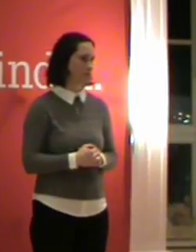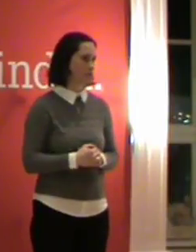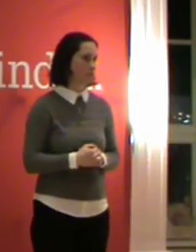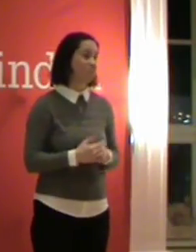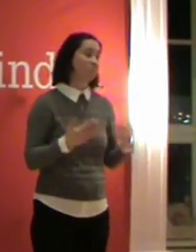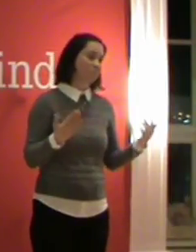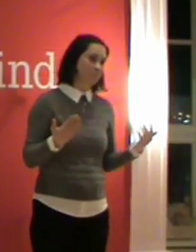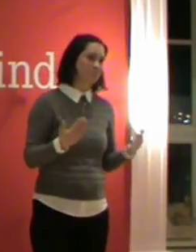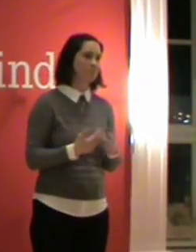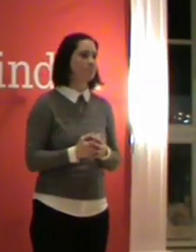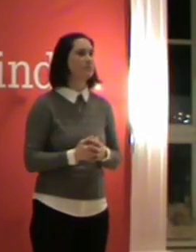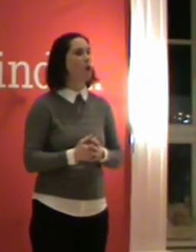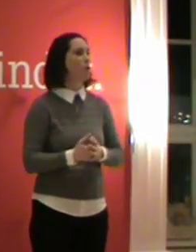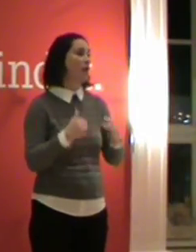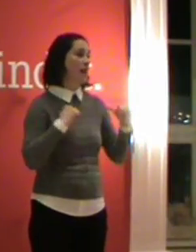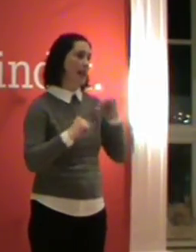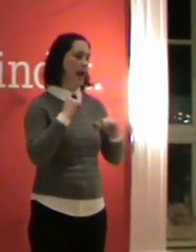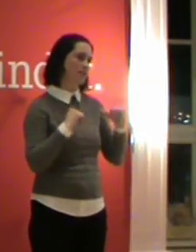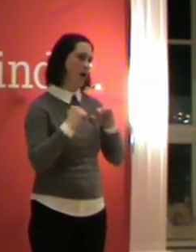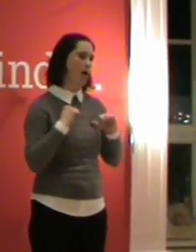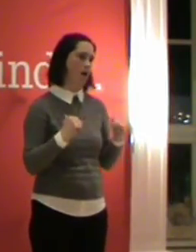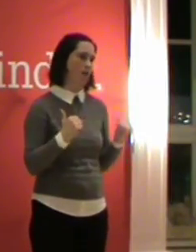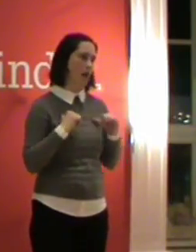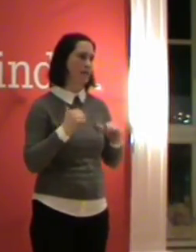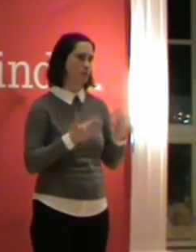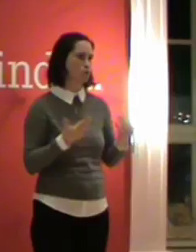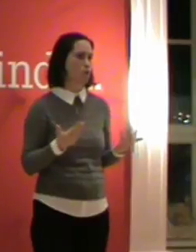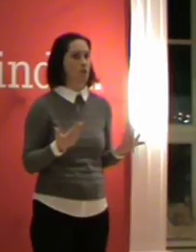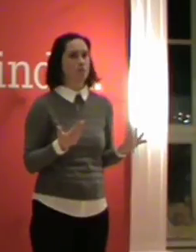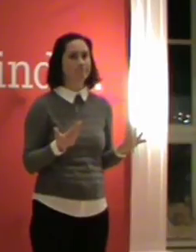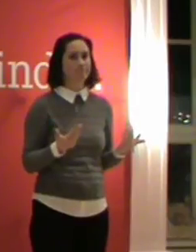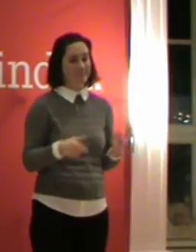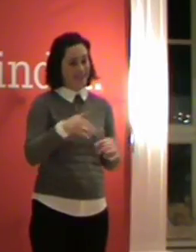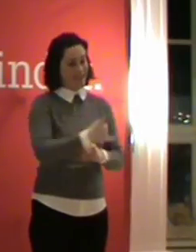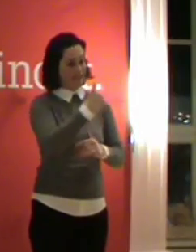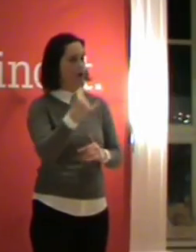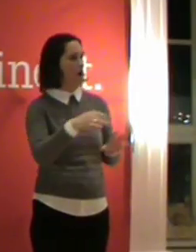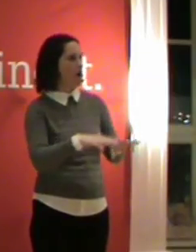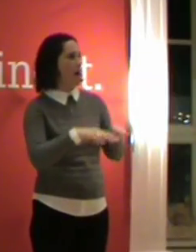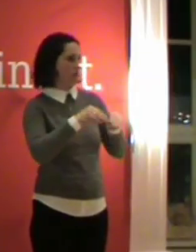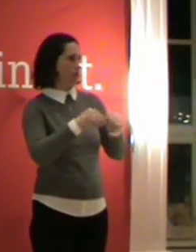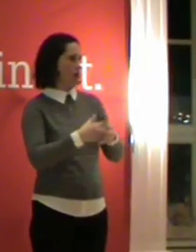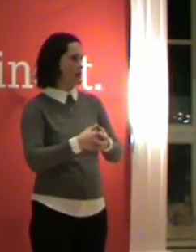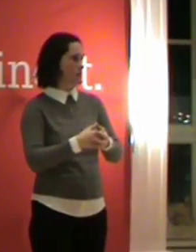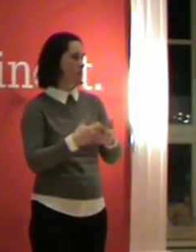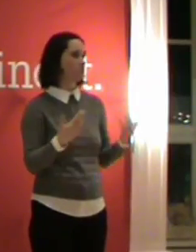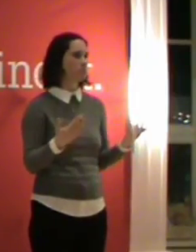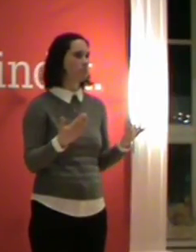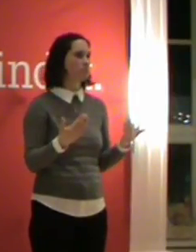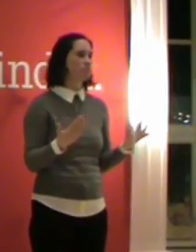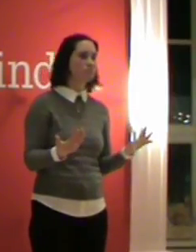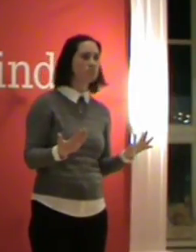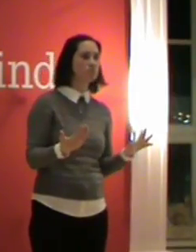es leider so, und ich will das deutlich sagen, dass am Beginn des Jahres das Bild von